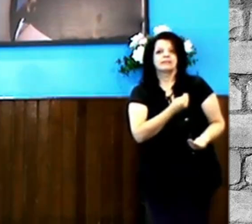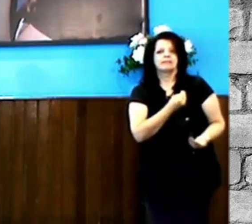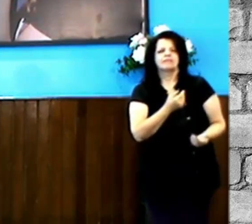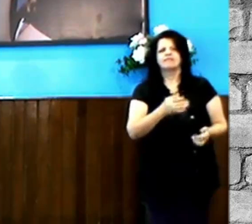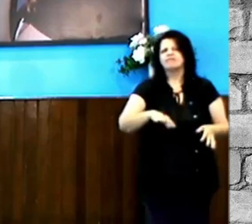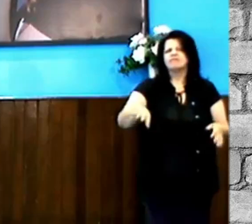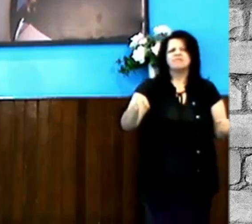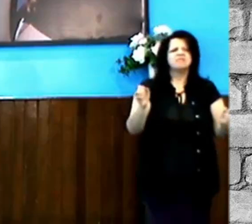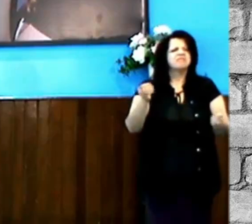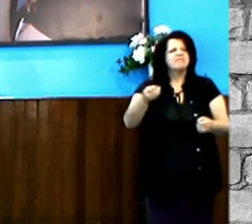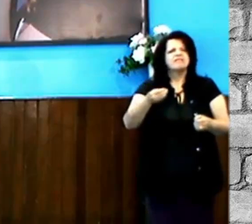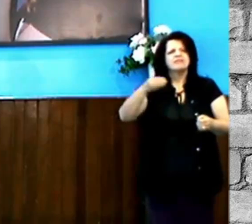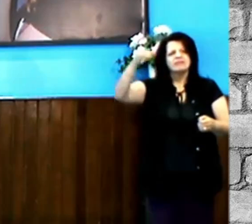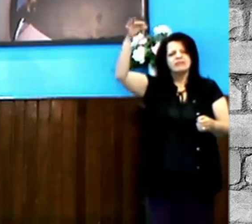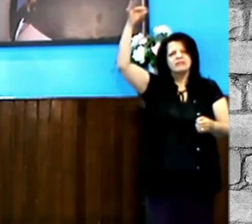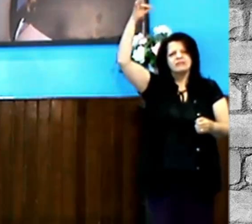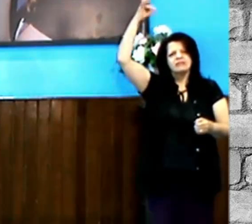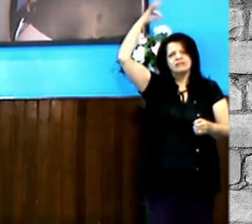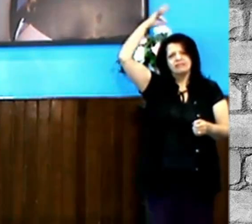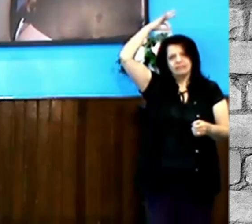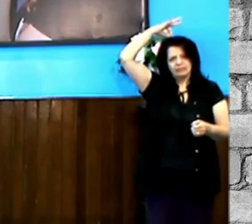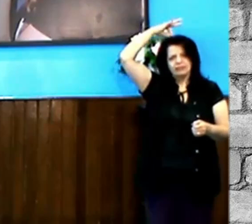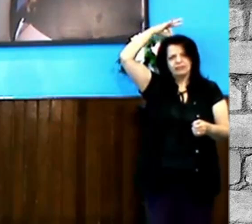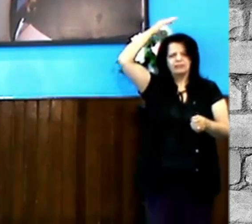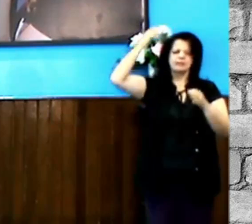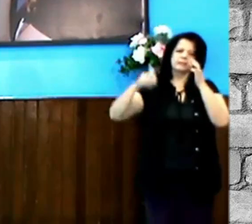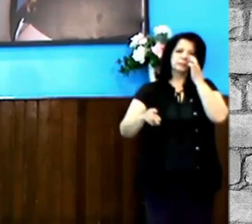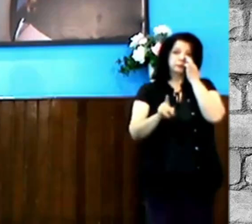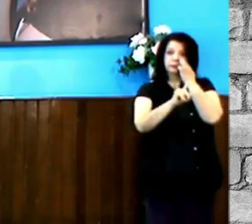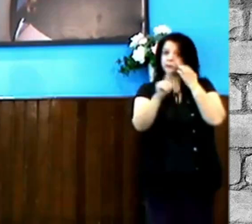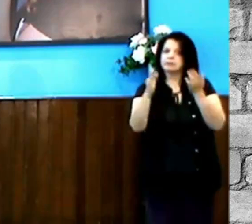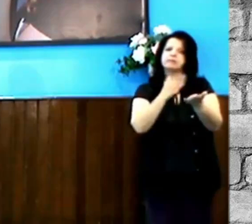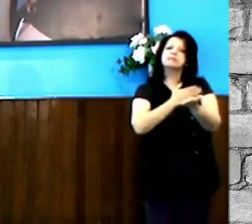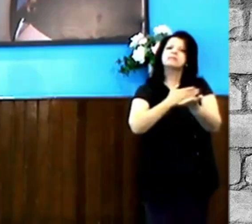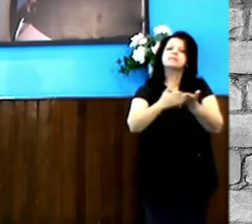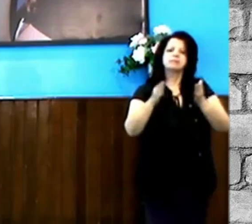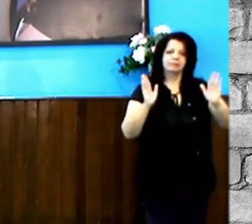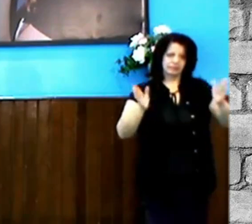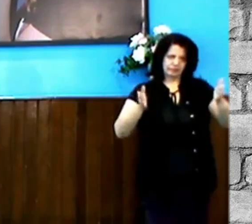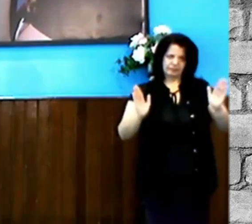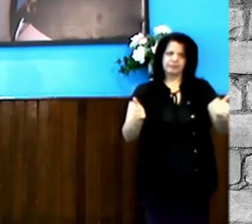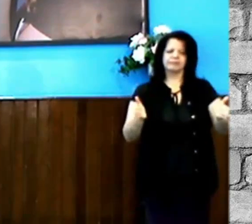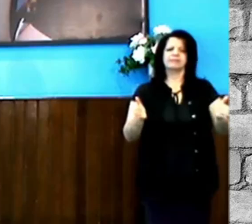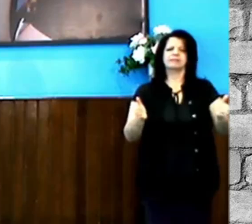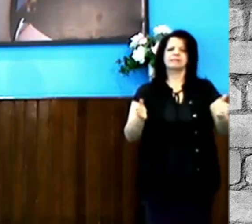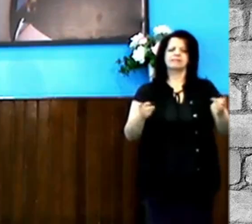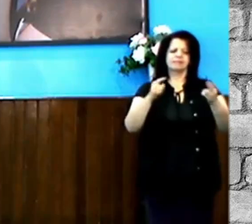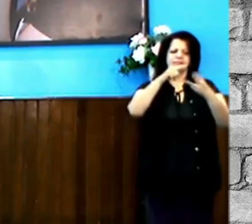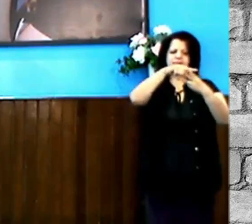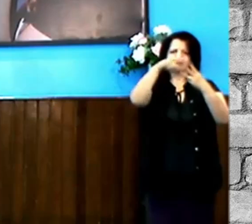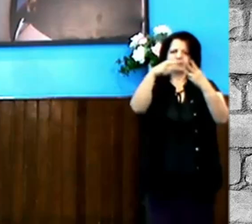Nesse tema que eu vou abordar com a bênção de Deus, porém não começarei hoje, eu tenho 3